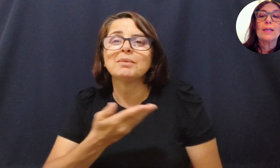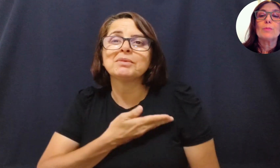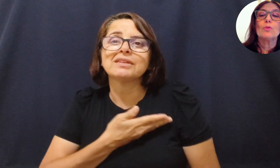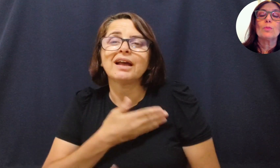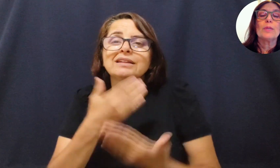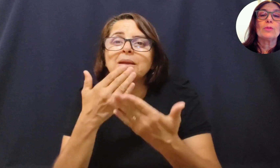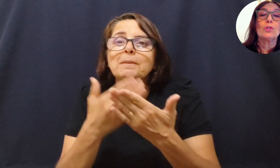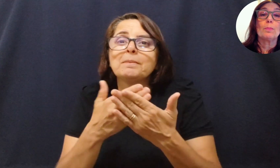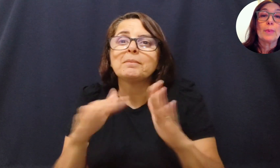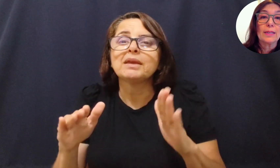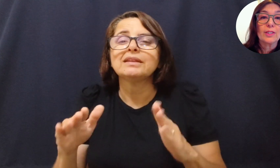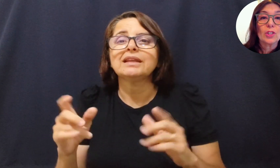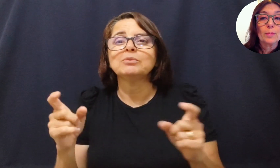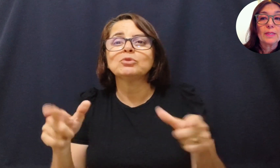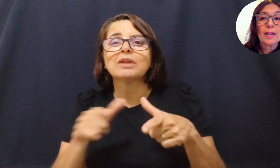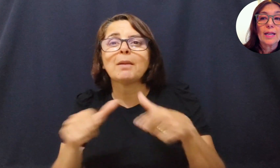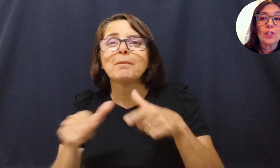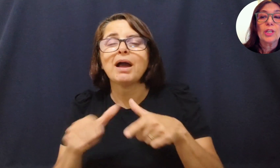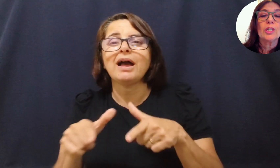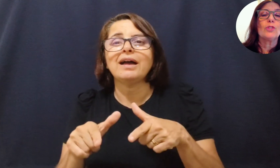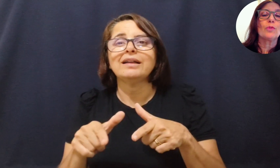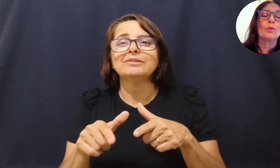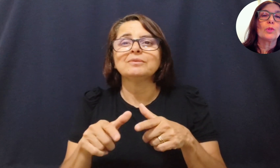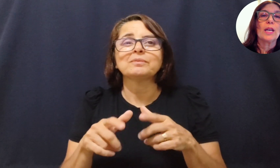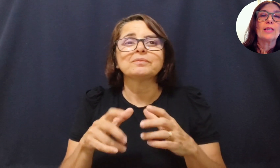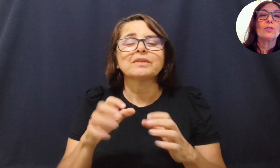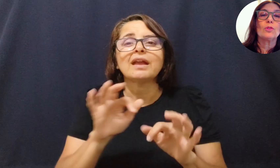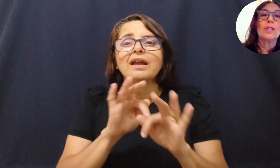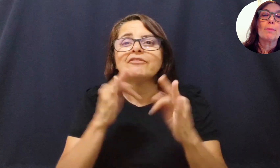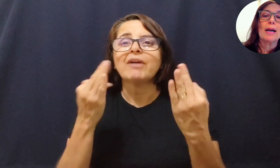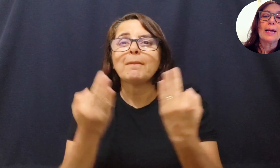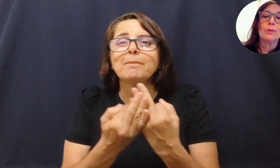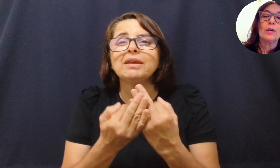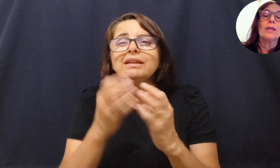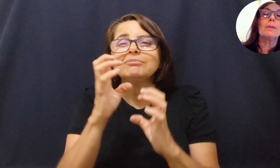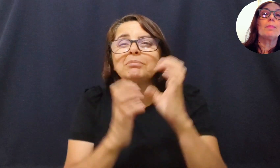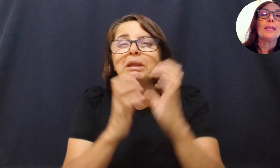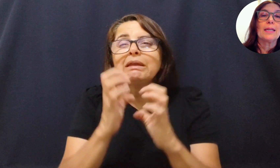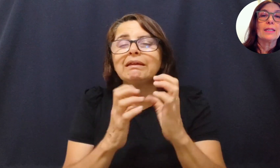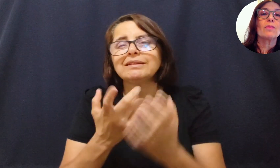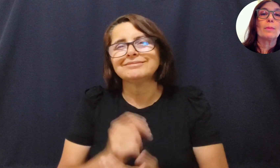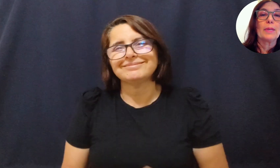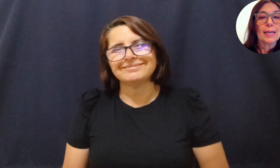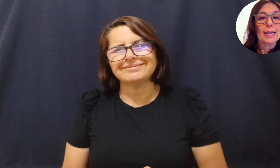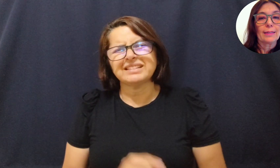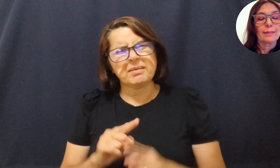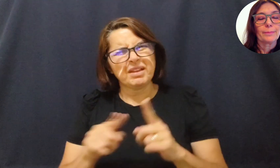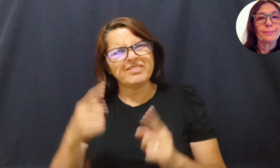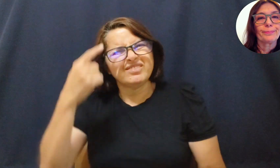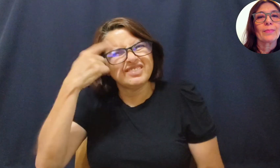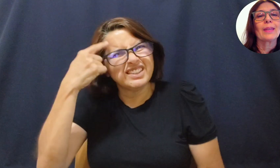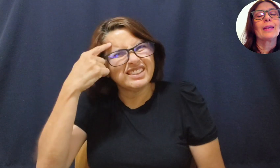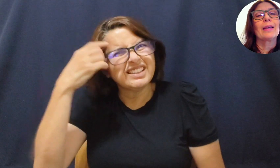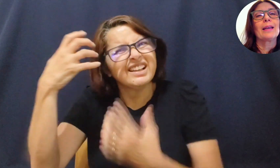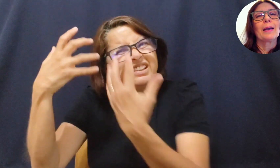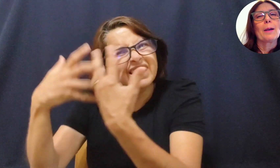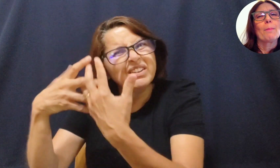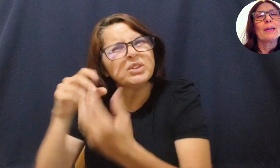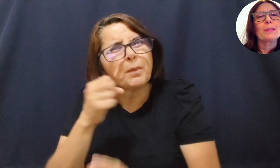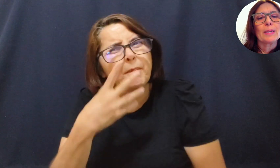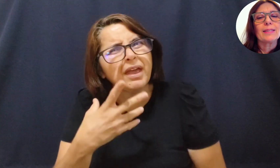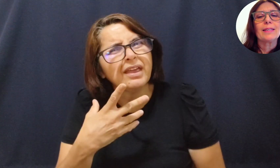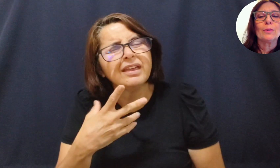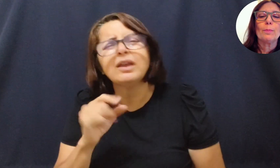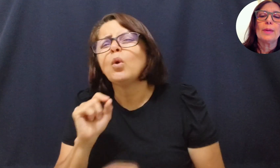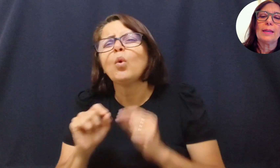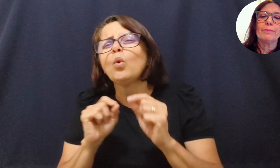isso pagamos o preço de perdas de amizade, dificuldades no trabalho, brigas familiares.